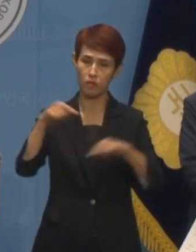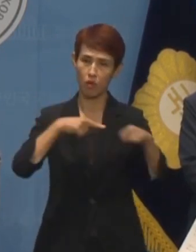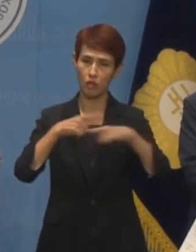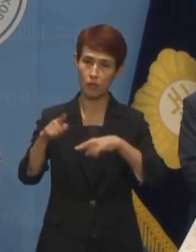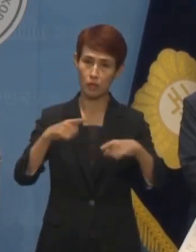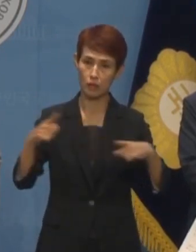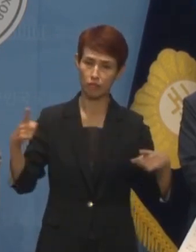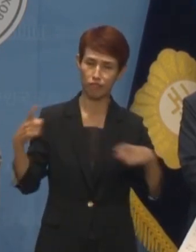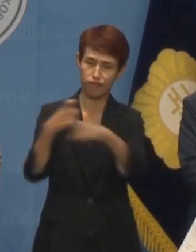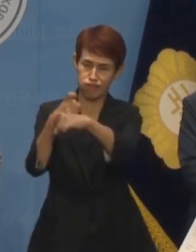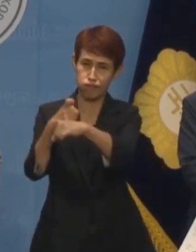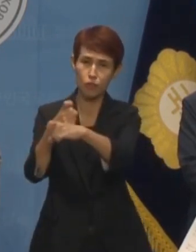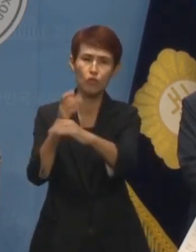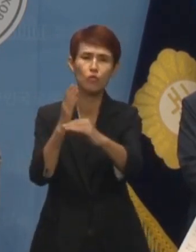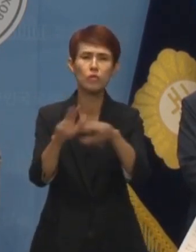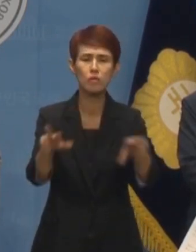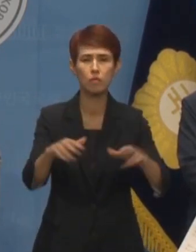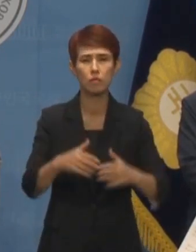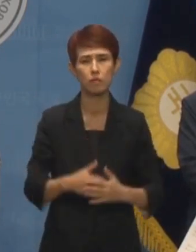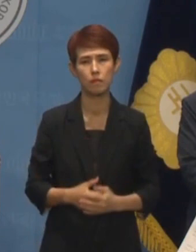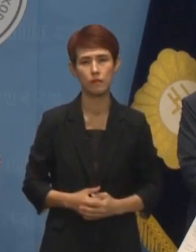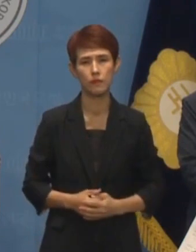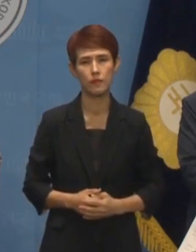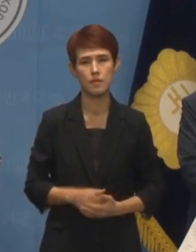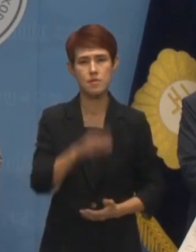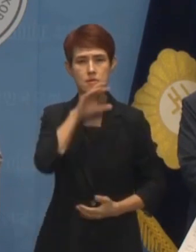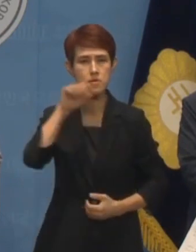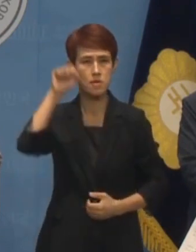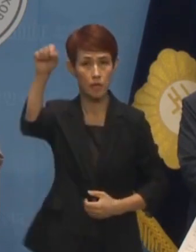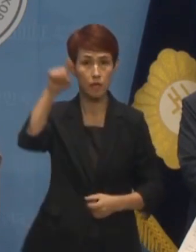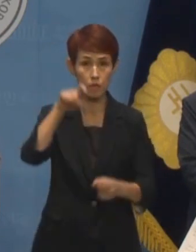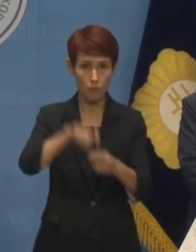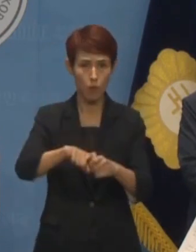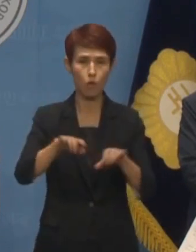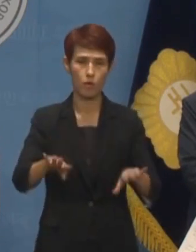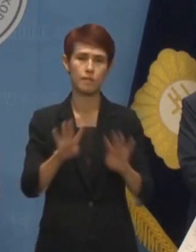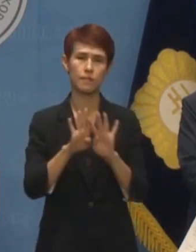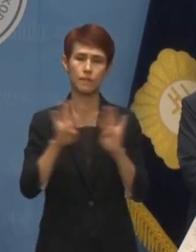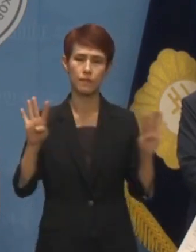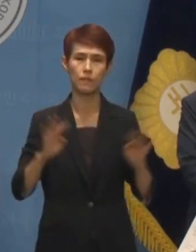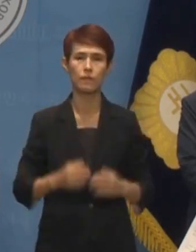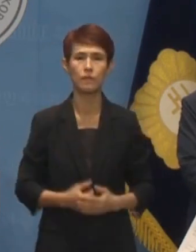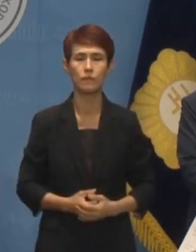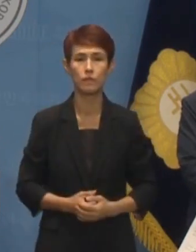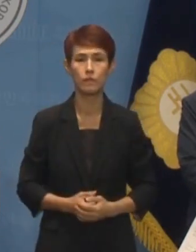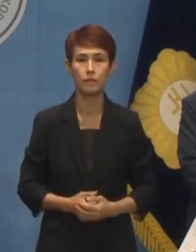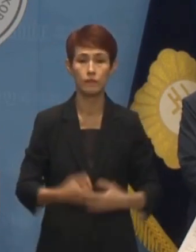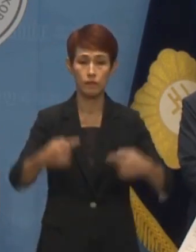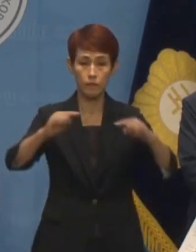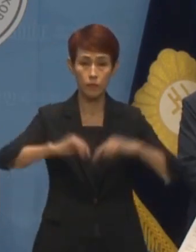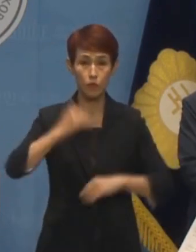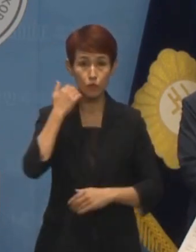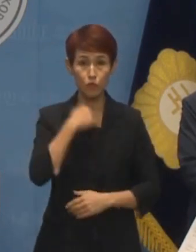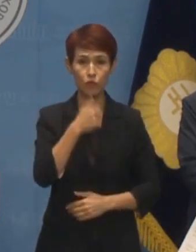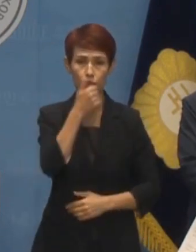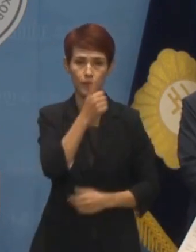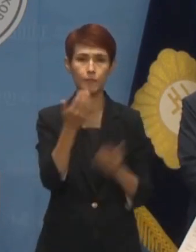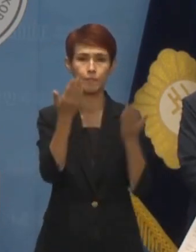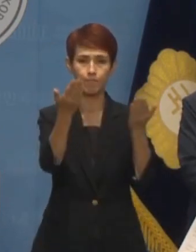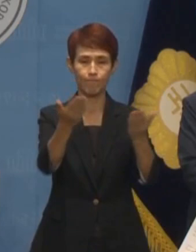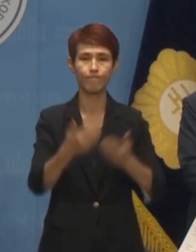있는 상황에서 그런 부분들을 규탄하기 위해서이 자리에 섰습니다 우선 참석하신 의원님들